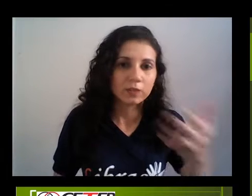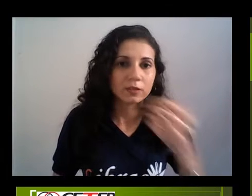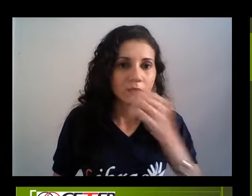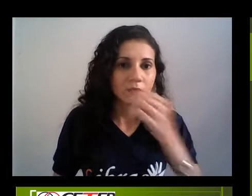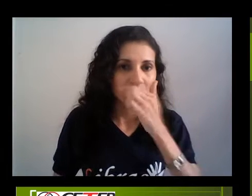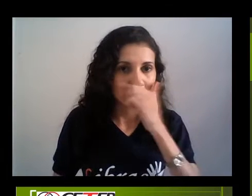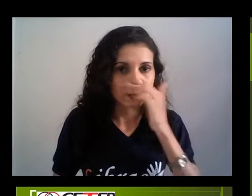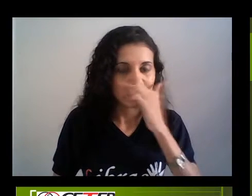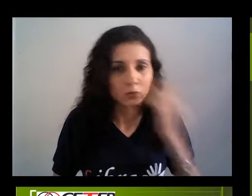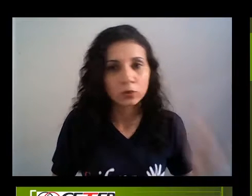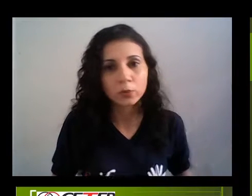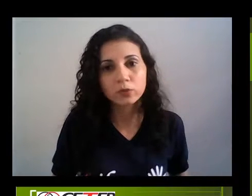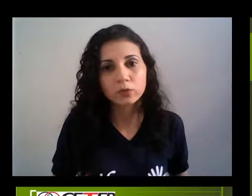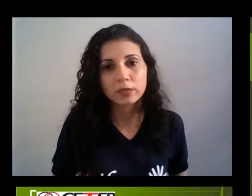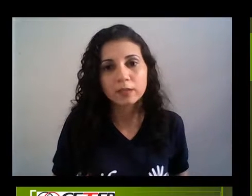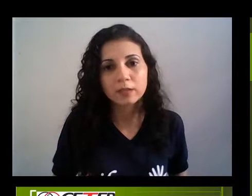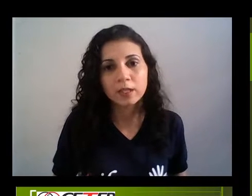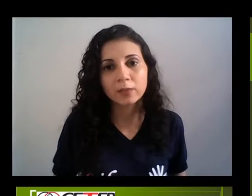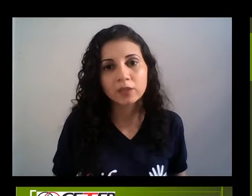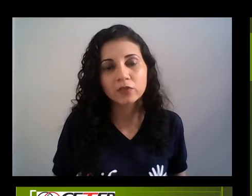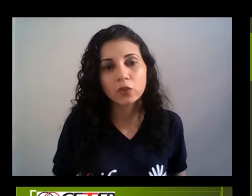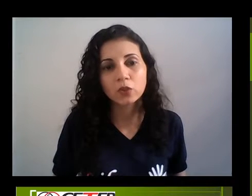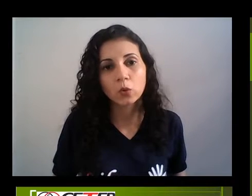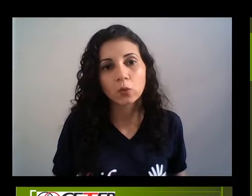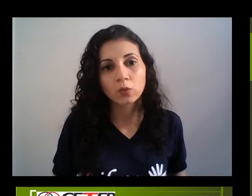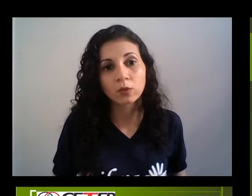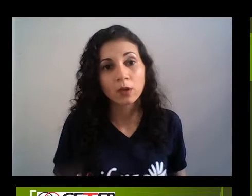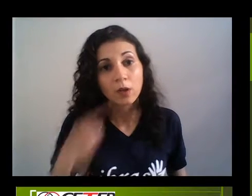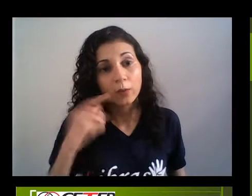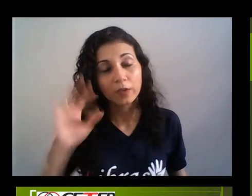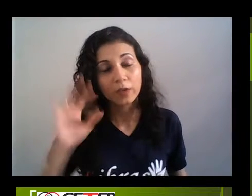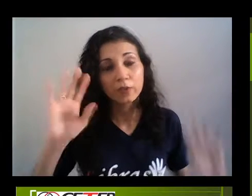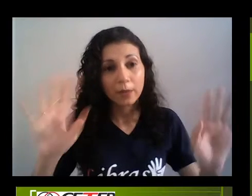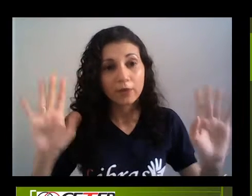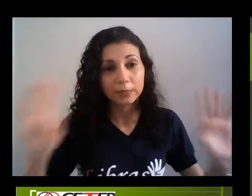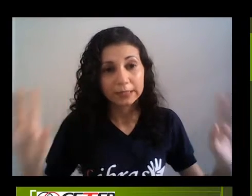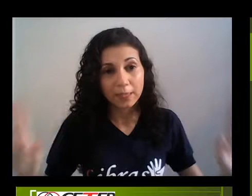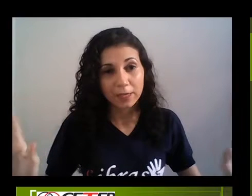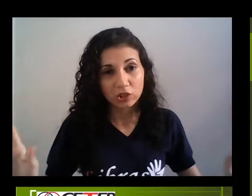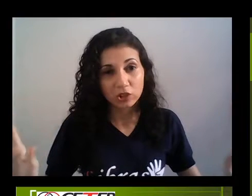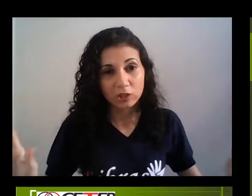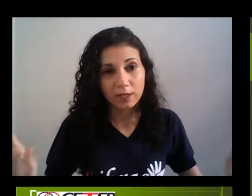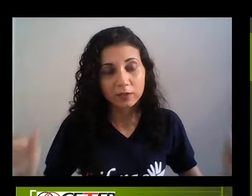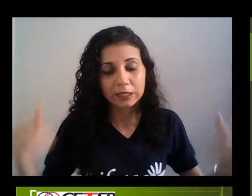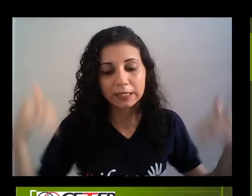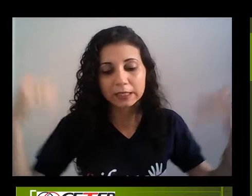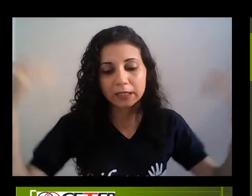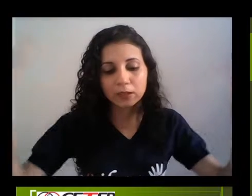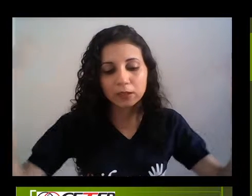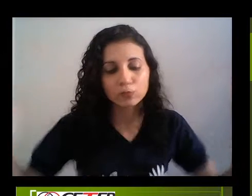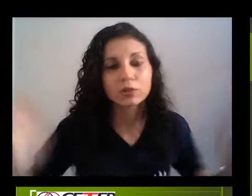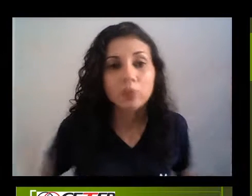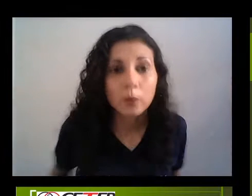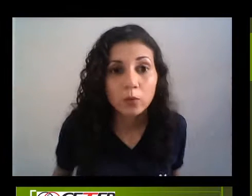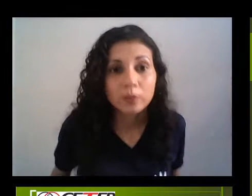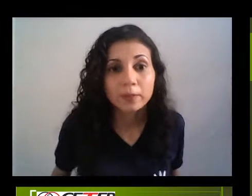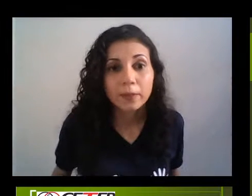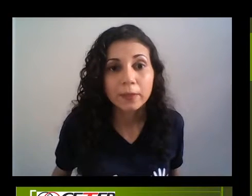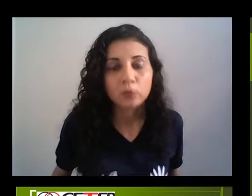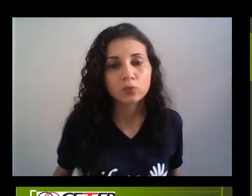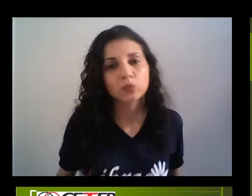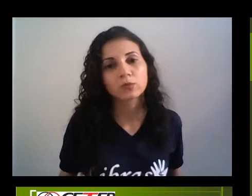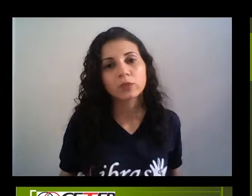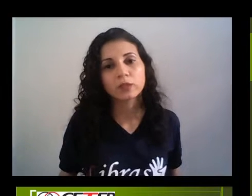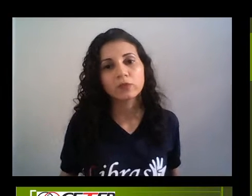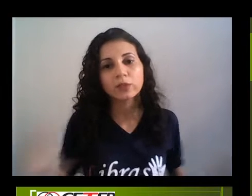Isso seria se eu fizesse na estrutura do português. Em Libras ficou... Porque vamos lá, vamos tentar imaginar. Você está tentando dizer uma coisa para